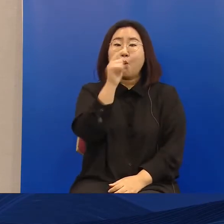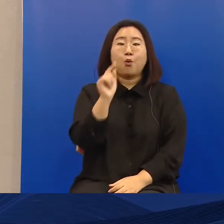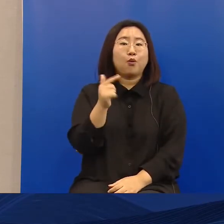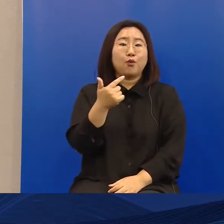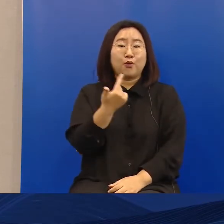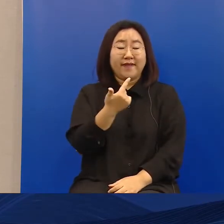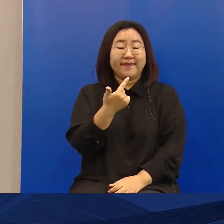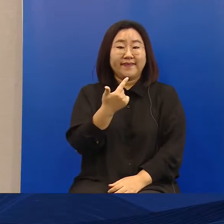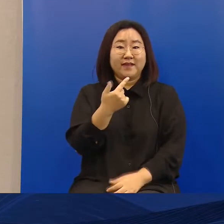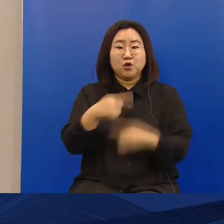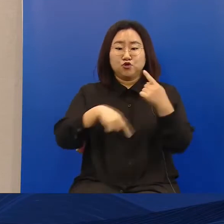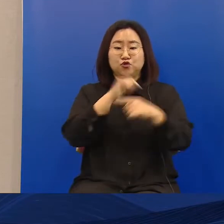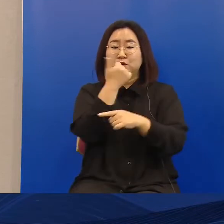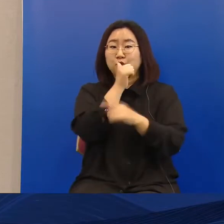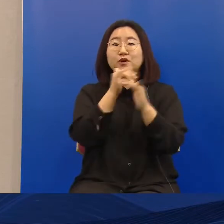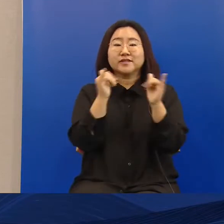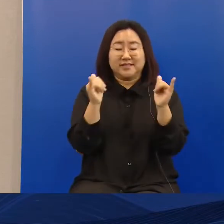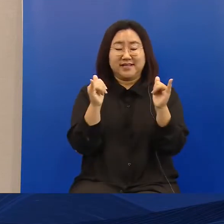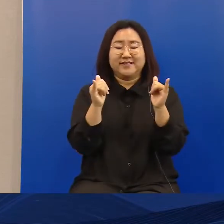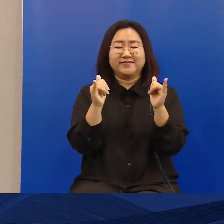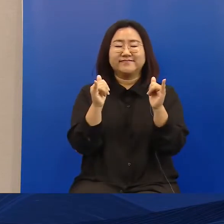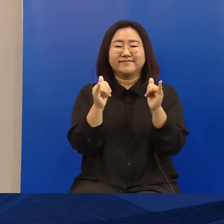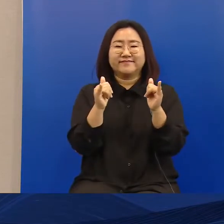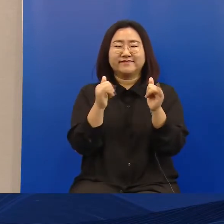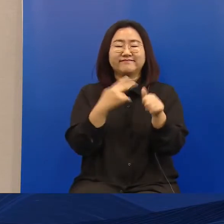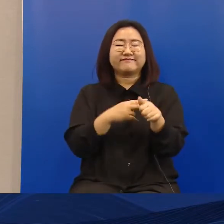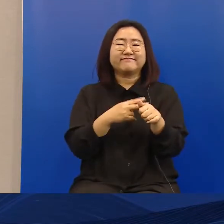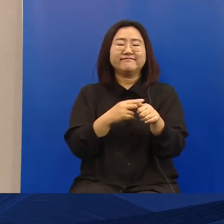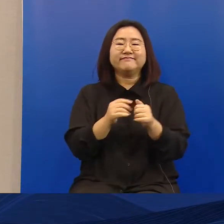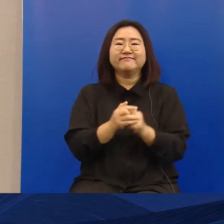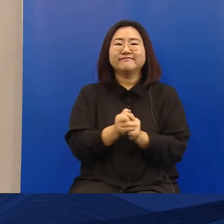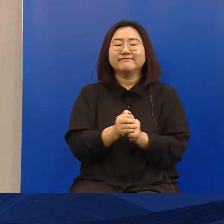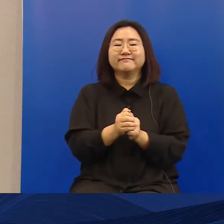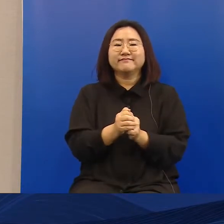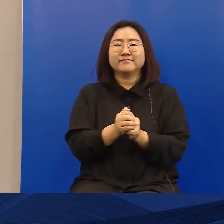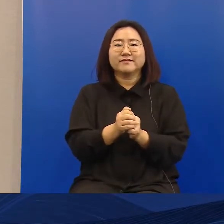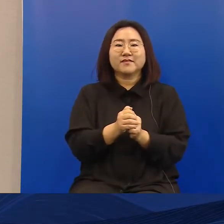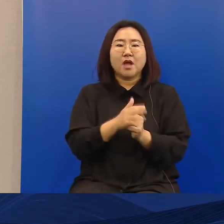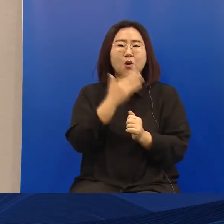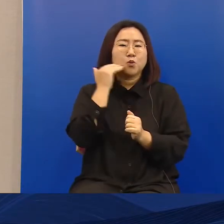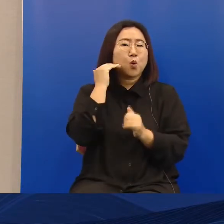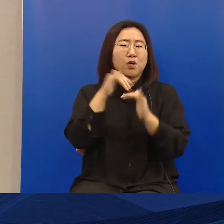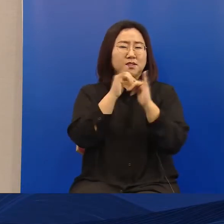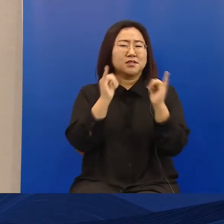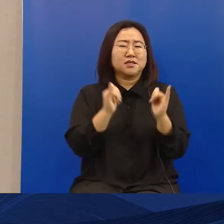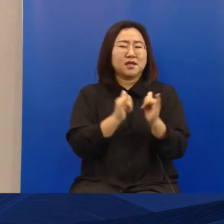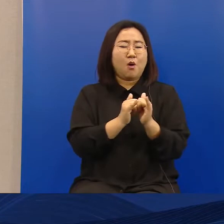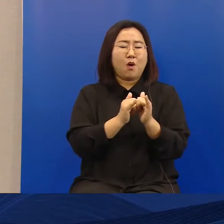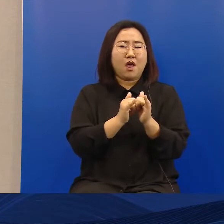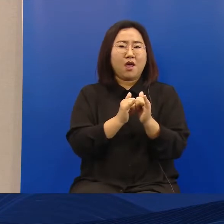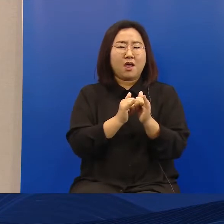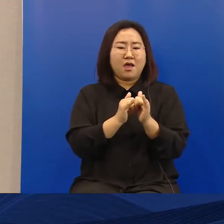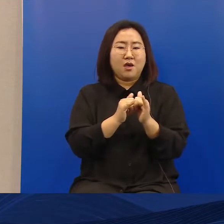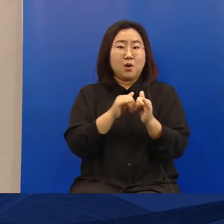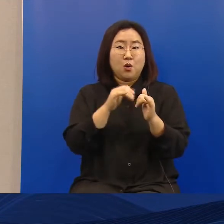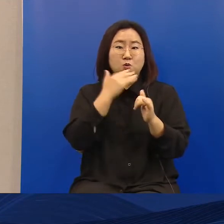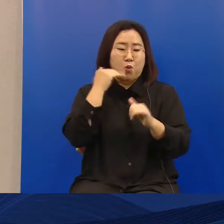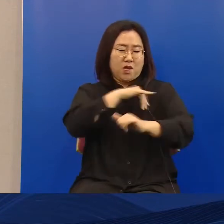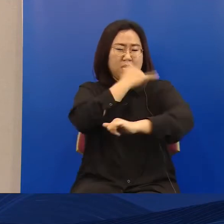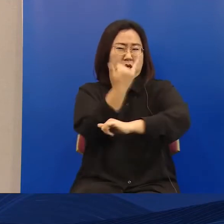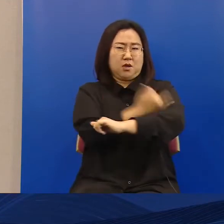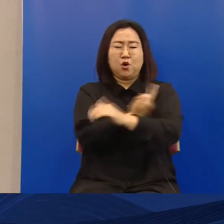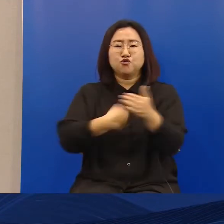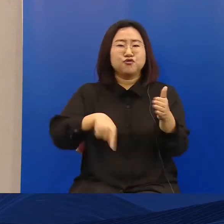김철환 수어 통역사 선생님이 되겠습니다. 농인 사회에서 농인의 인권을